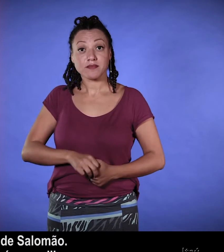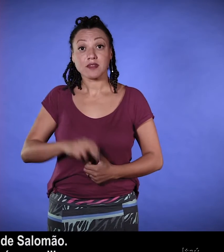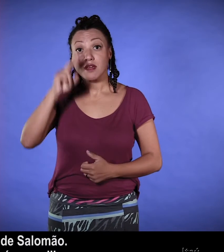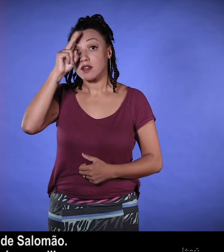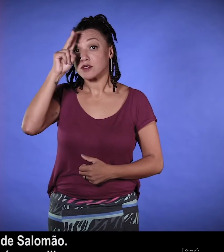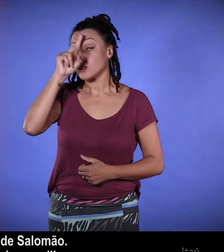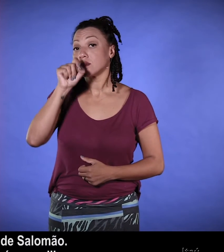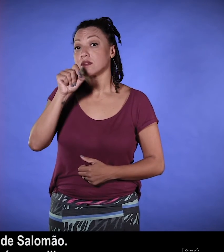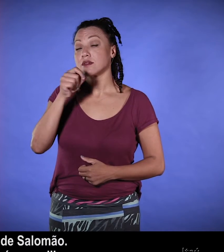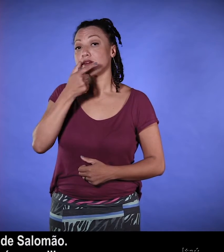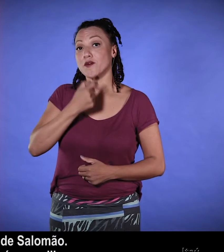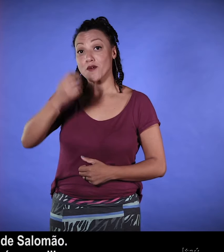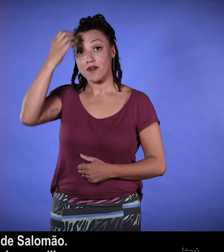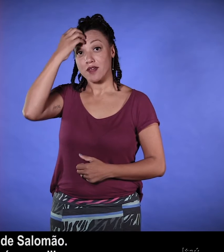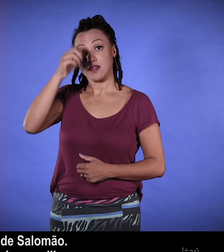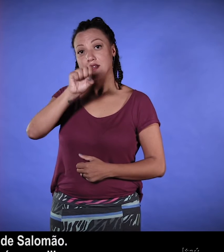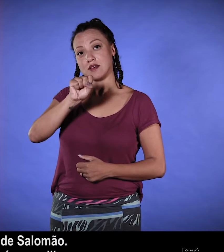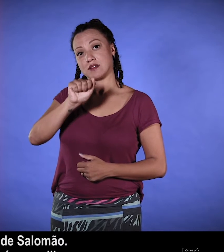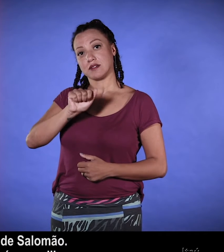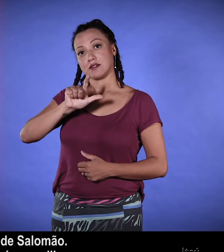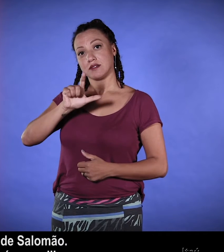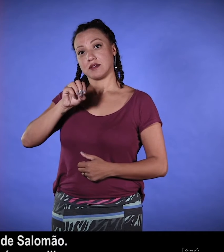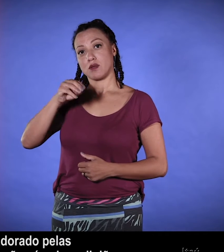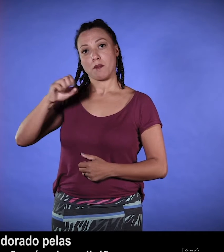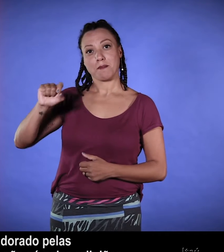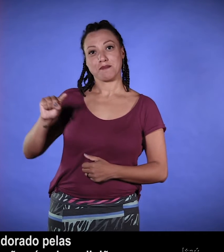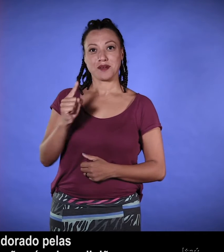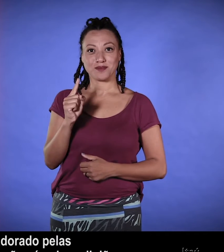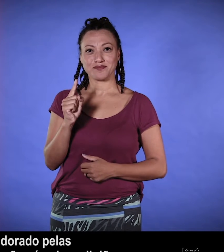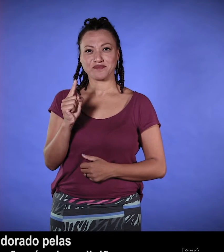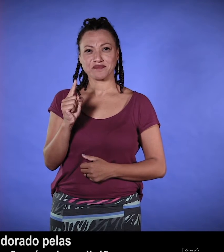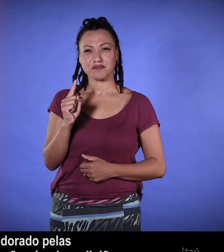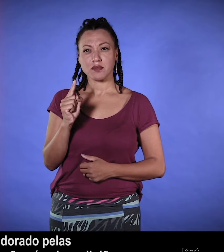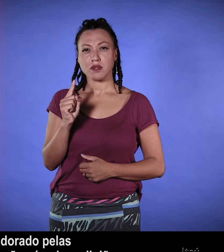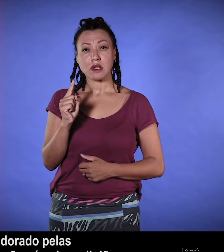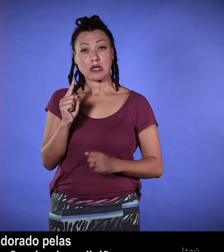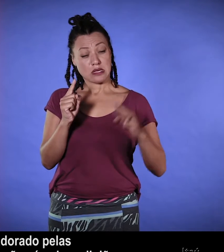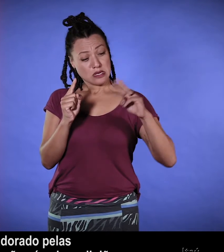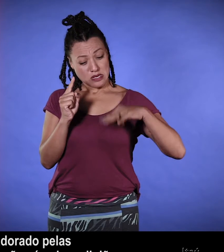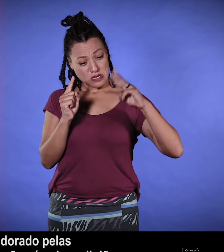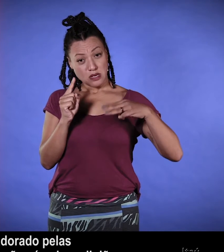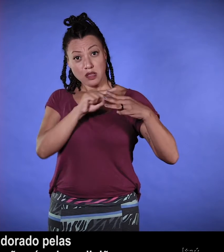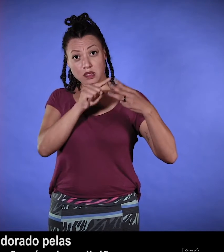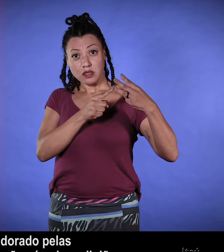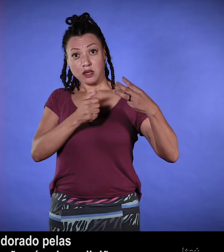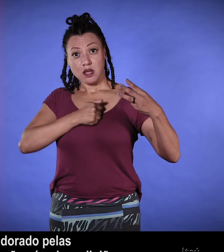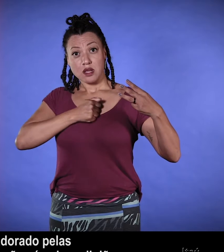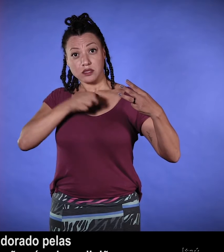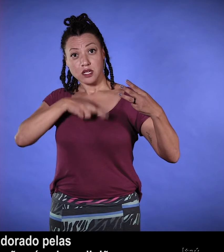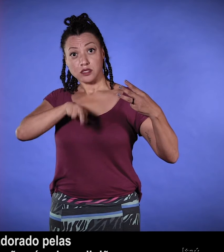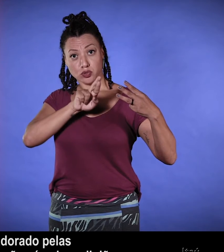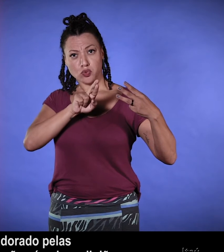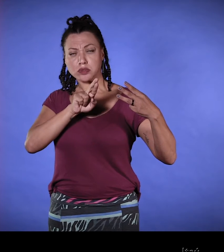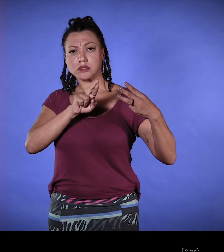E a história de Salomão. Porque Salomão é maravilhoso, porque é um rei que é adorado pelas três grandes religiões. E